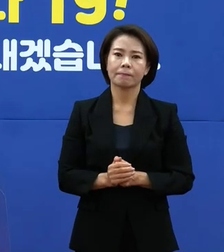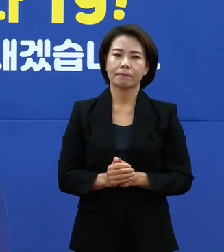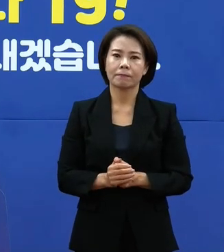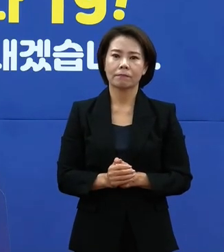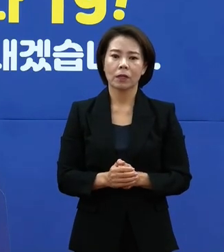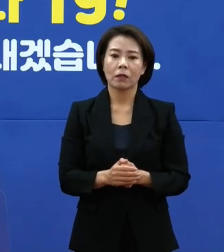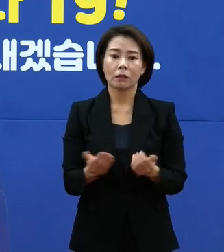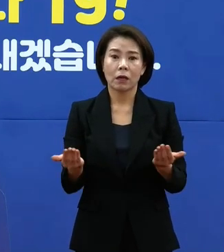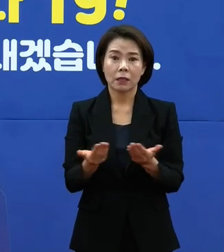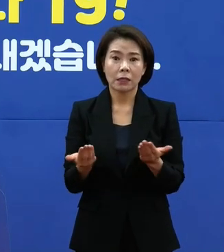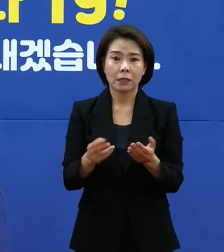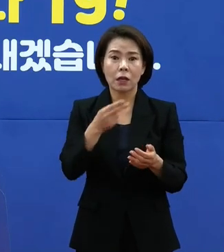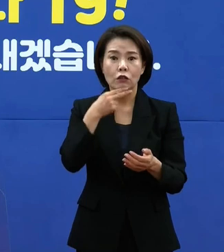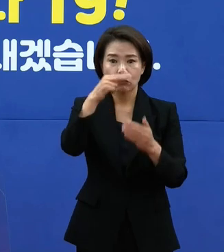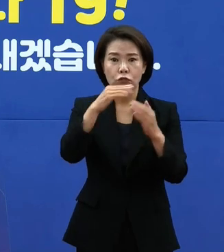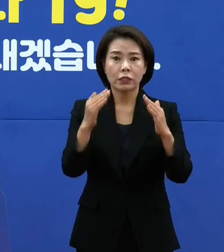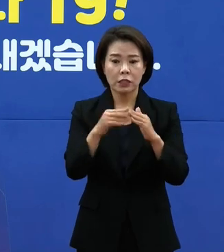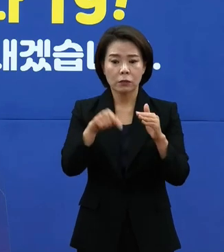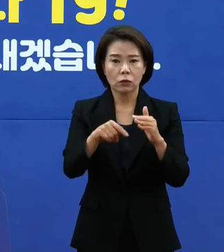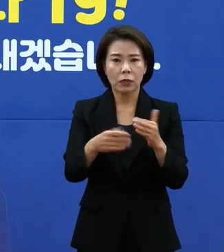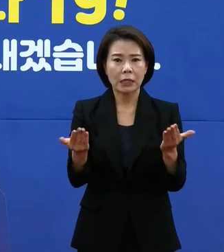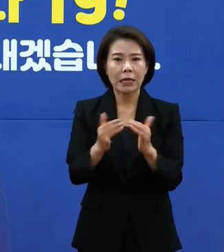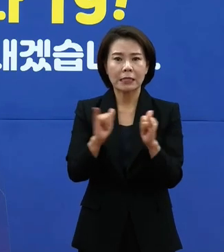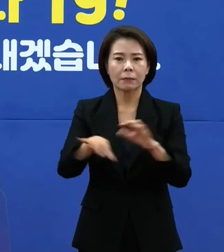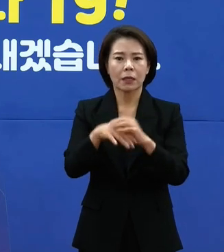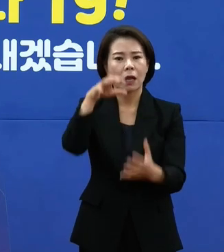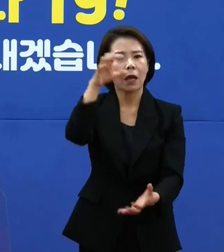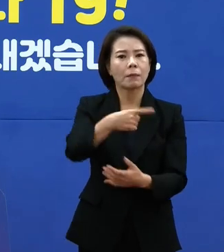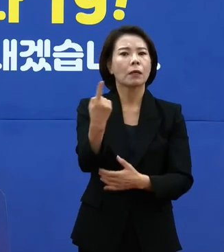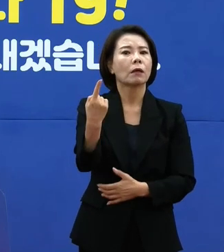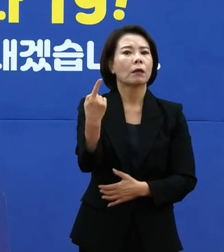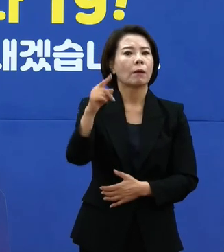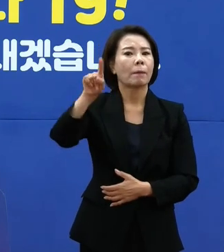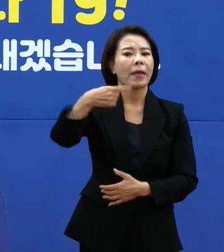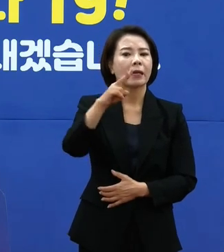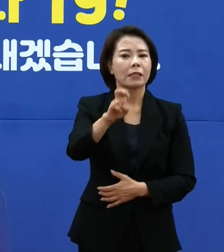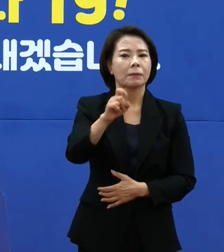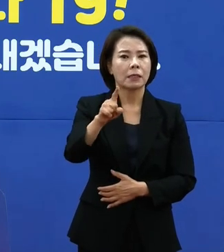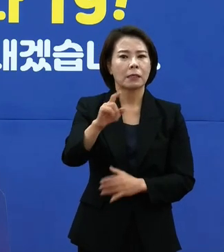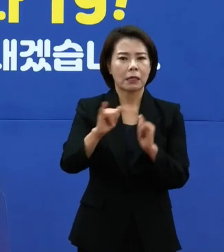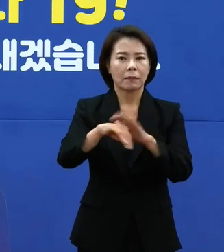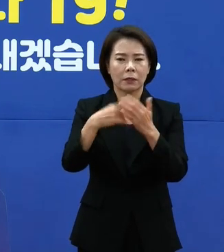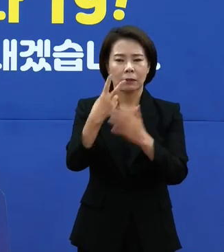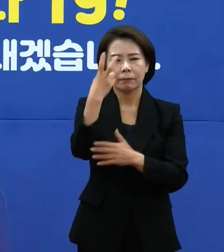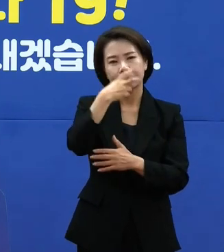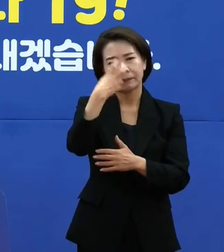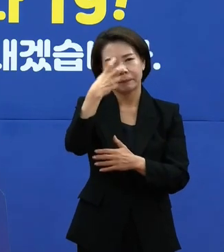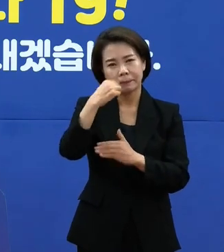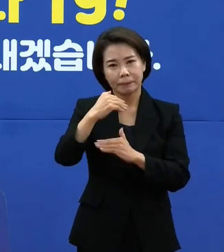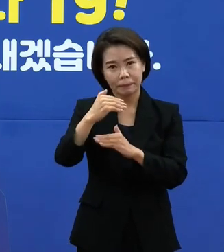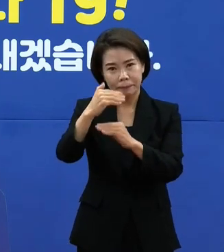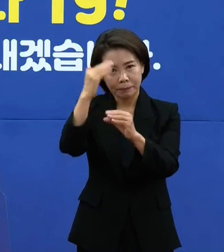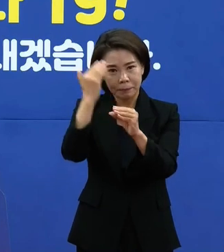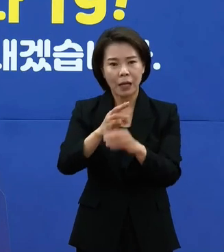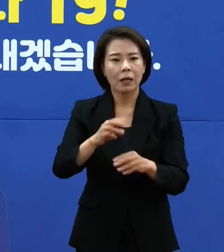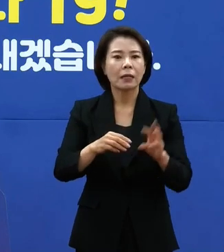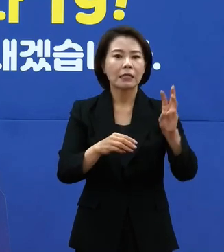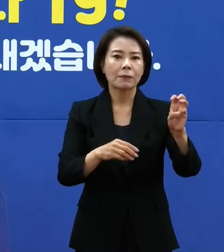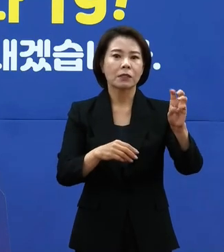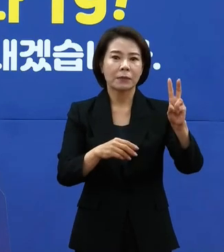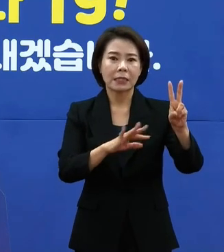해당 매장과 인접한 곳에 근무하는 직원 등 총 121명에 대한 진단검사를 진행하였습니다. 32명은